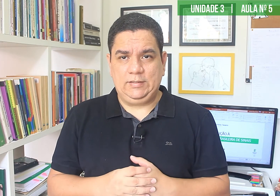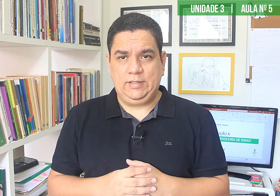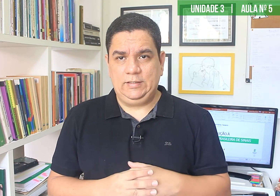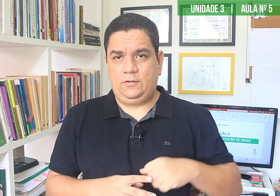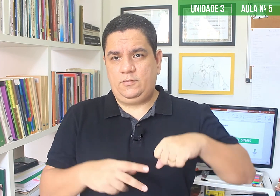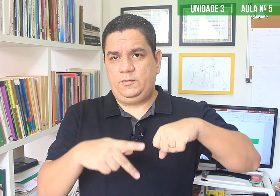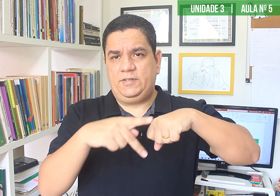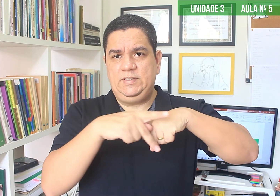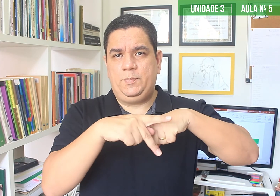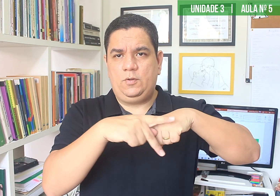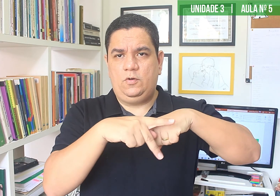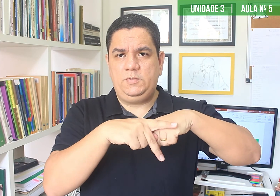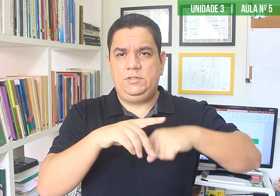tá? Então nós vamos fazer pronomes